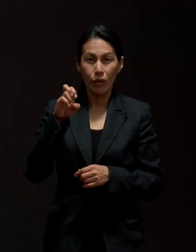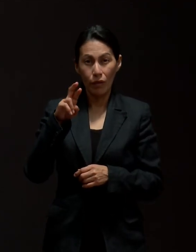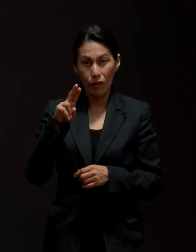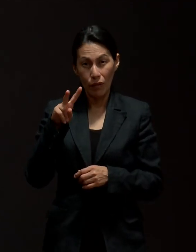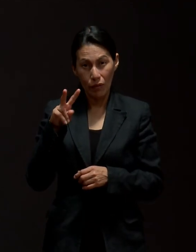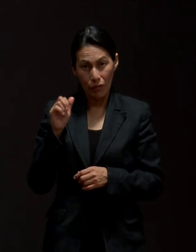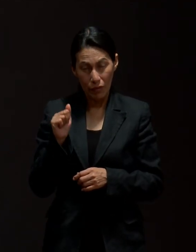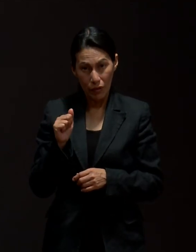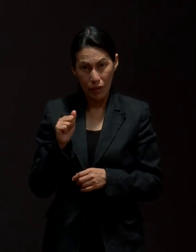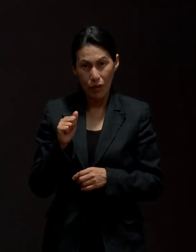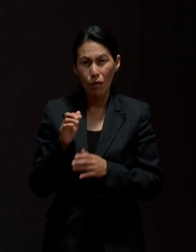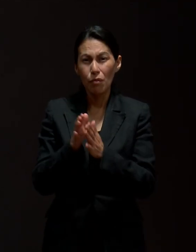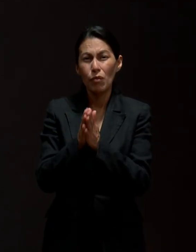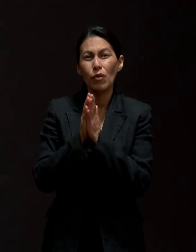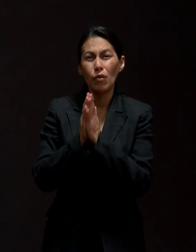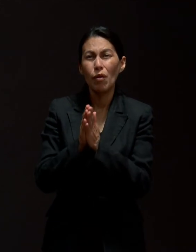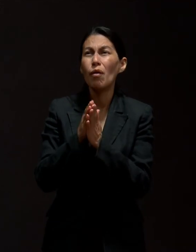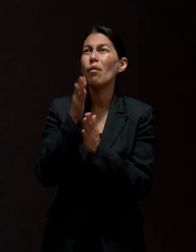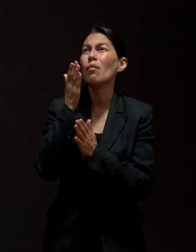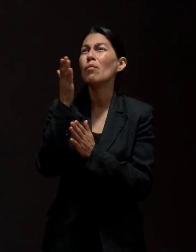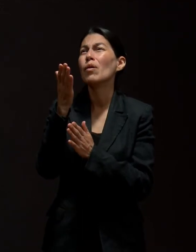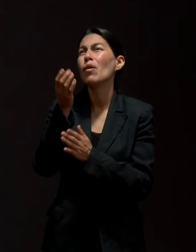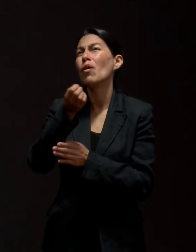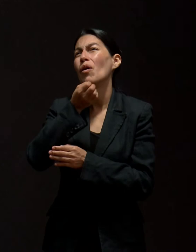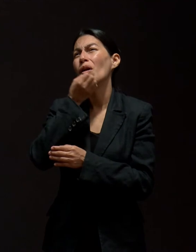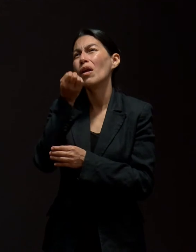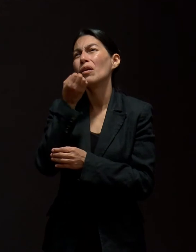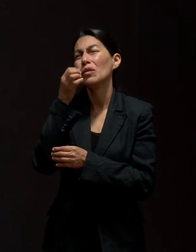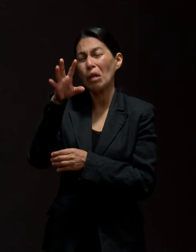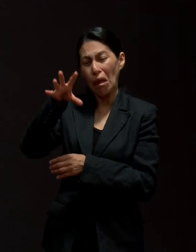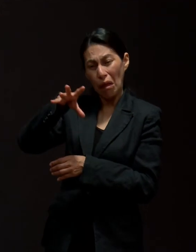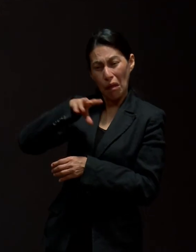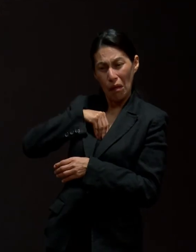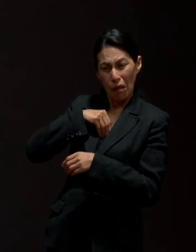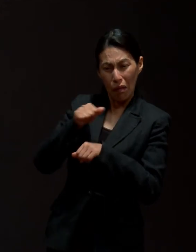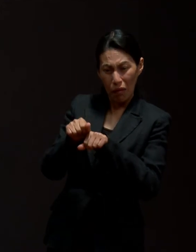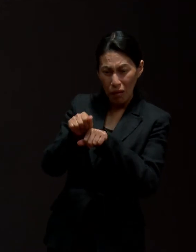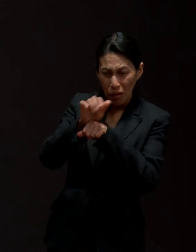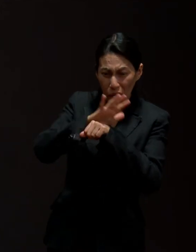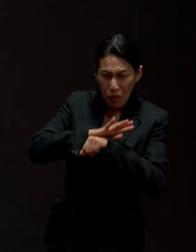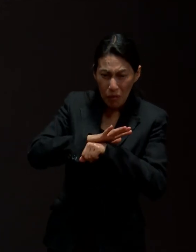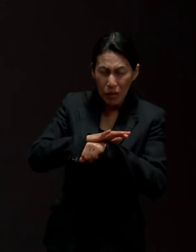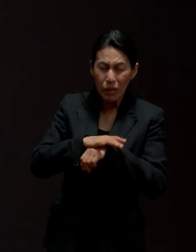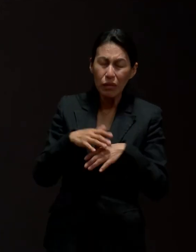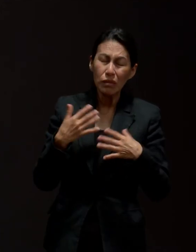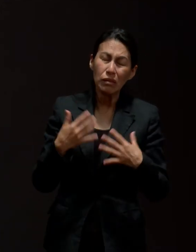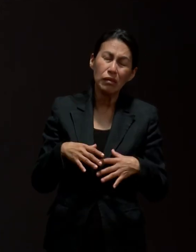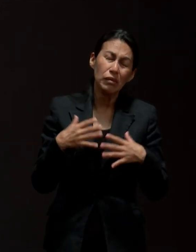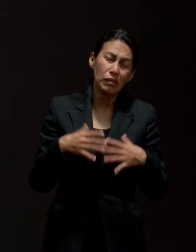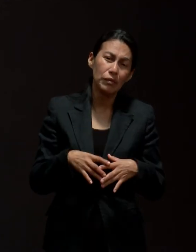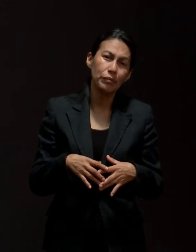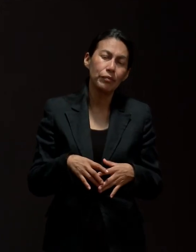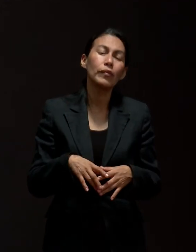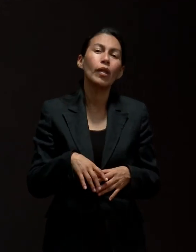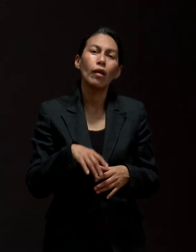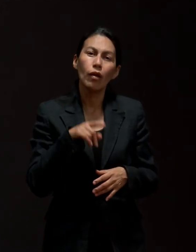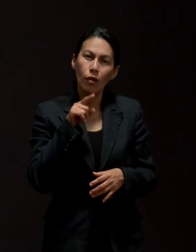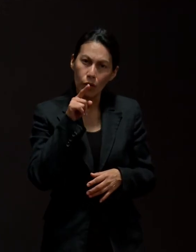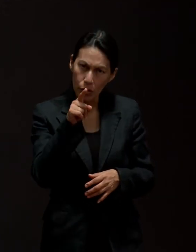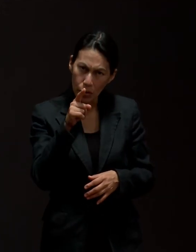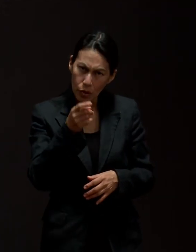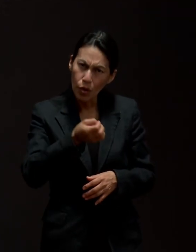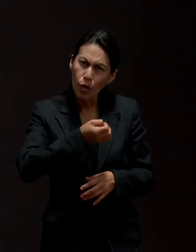oraciones ya que estoy contagiada de COVID. Minerva, estaremos orando por tu